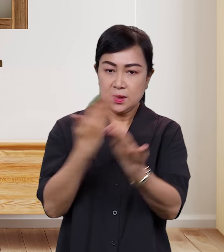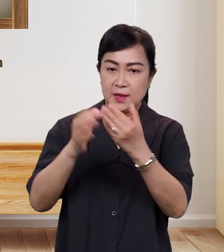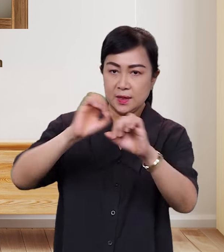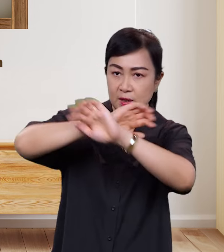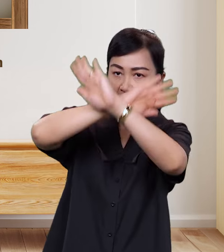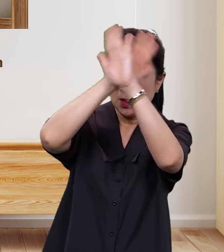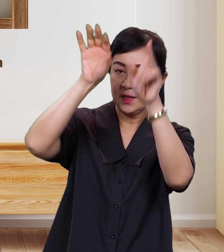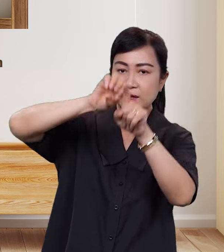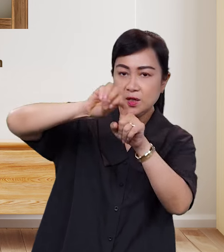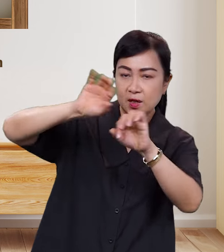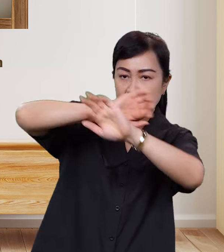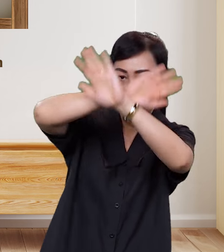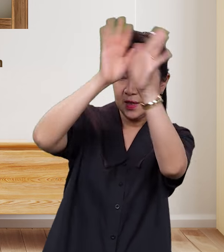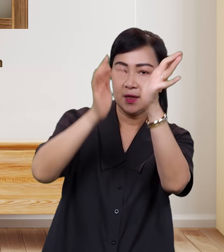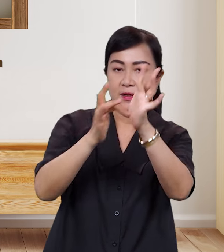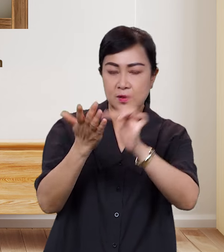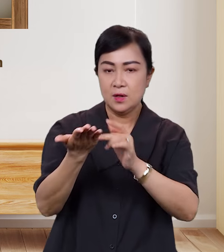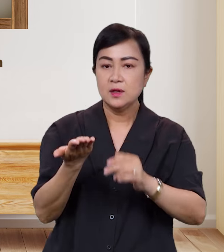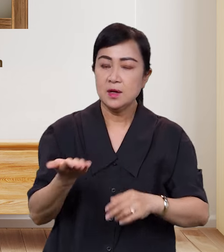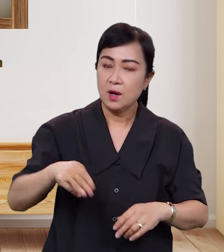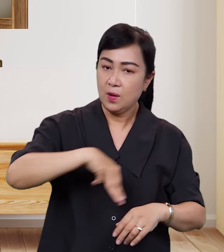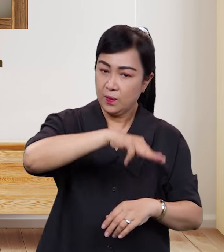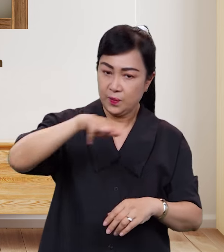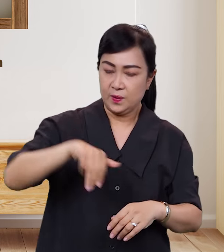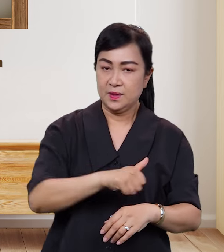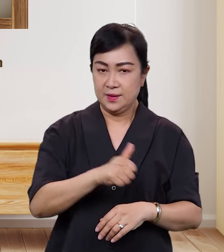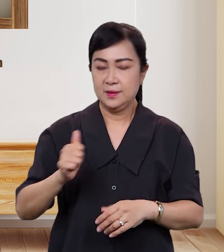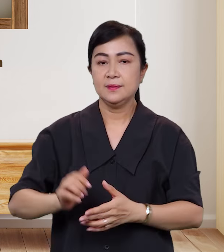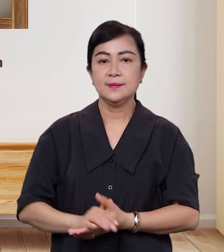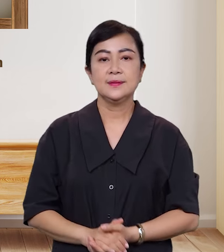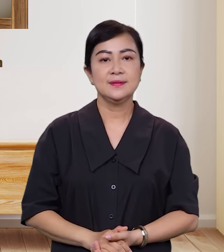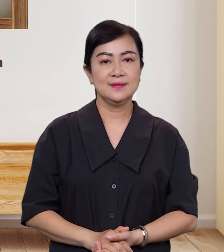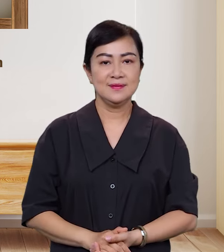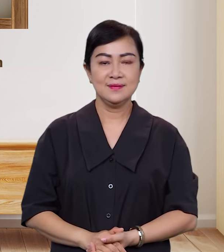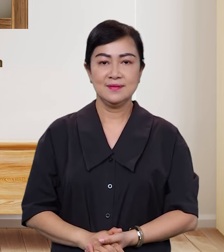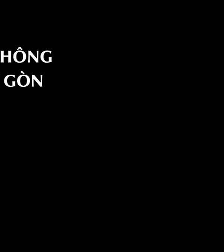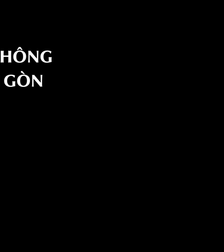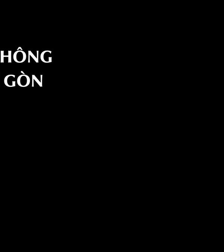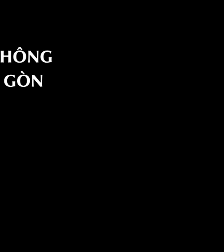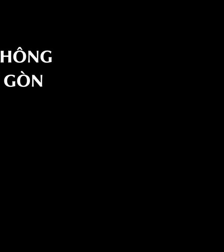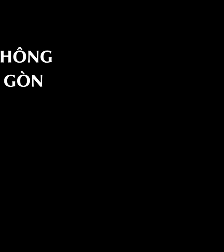thành ánh sáng phản chiếu ánh sáng Giêsu cho mọi người. Amen.